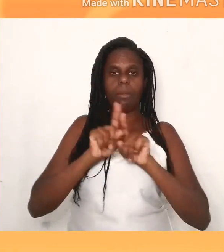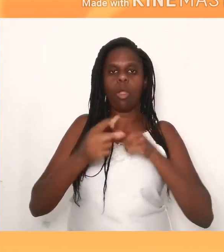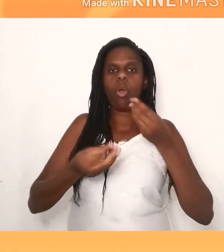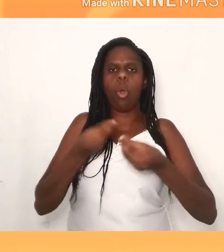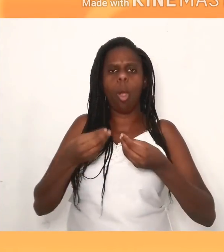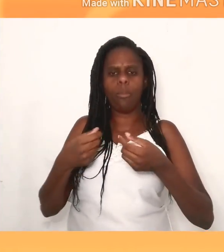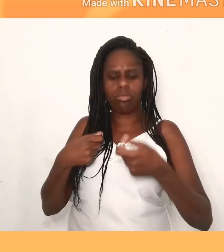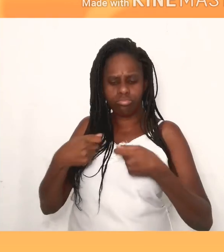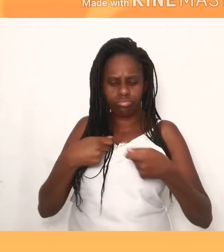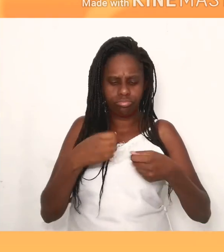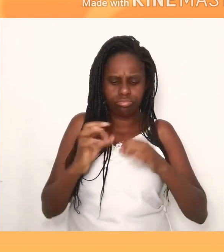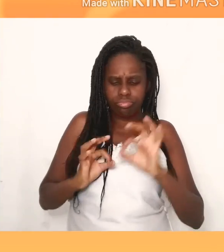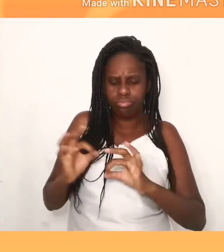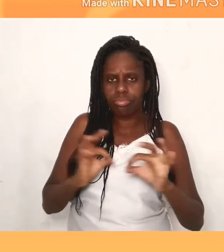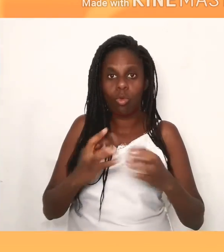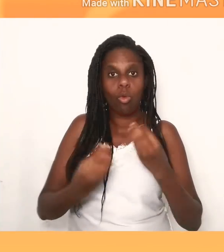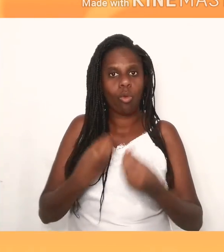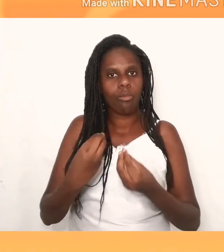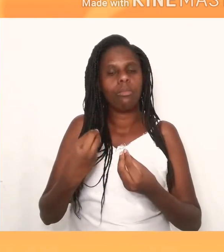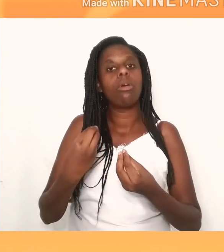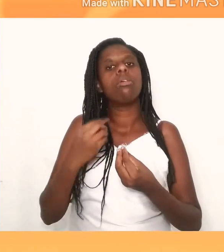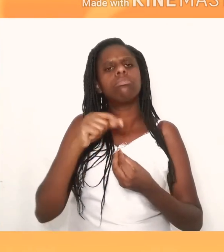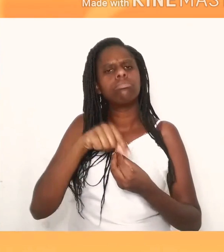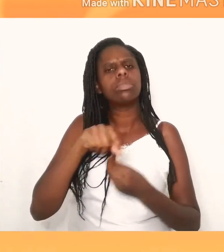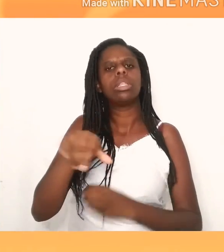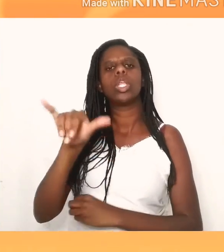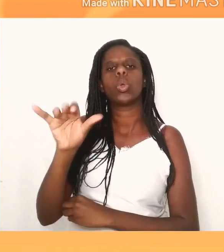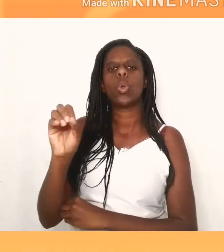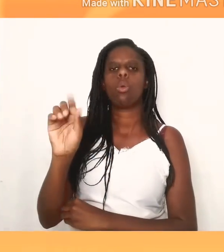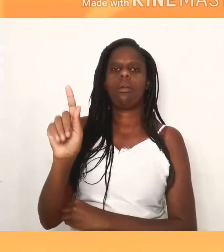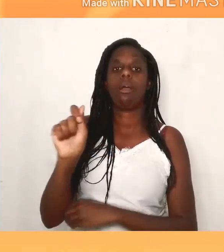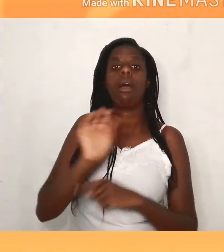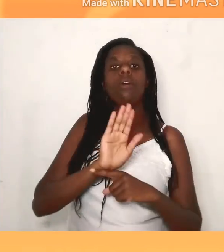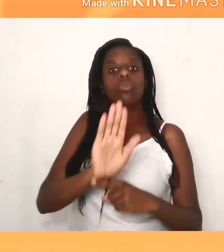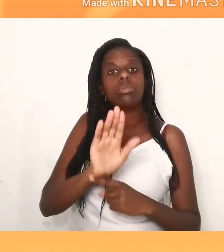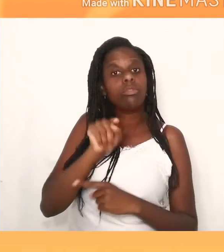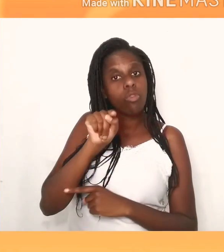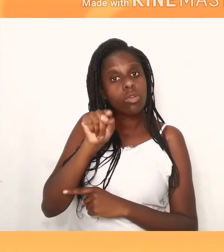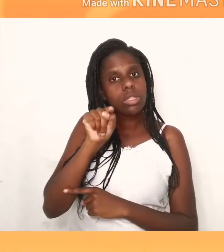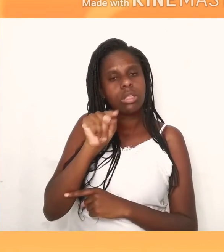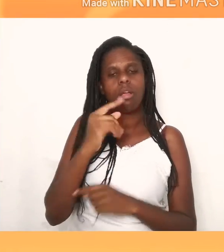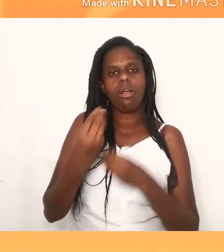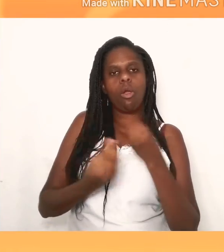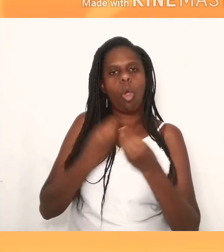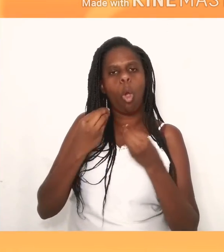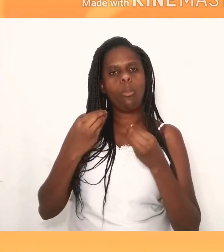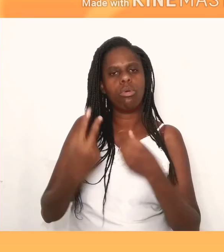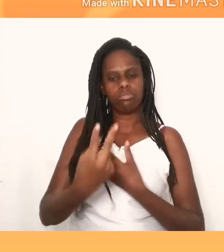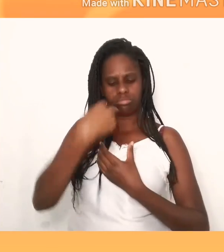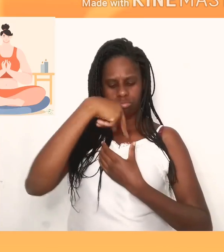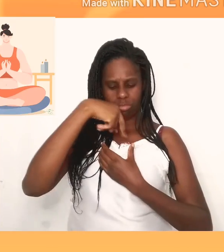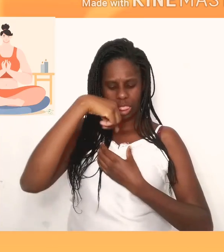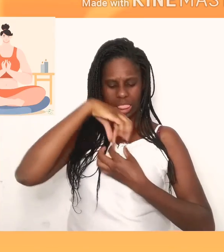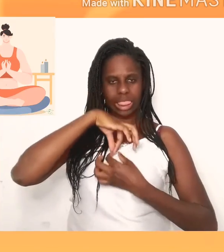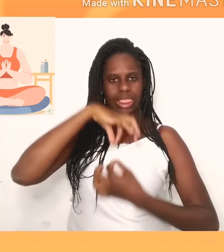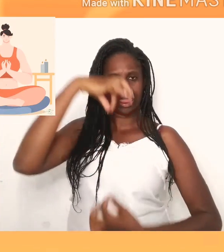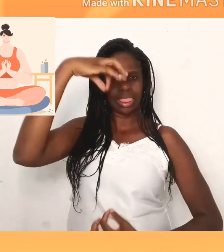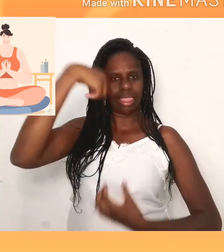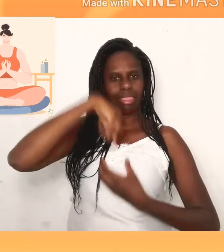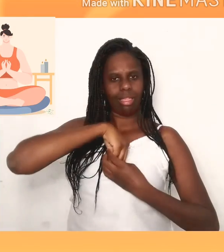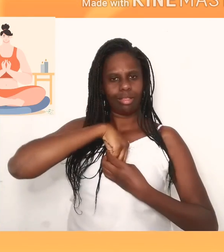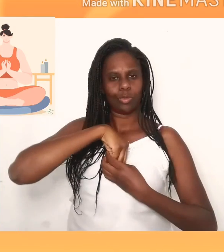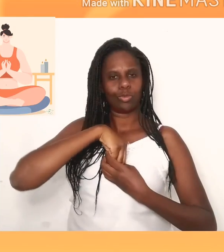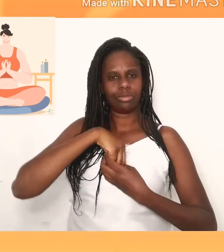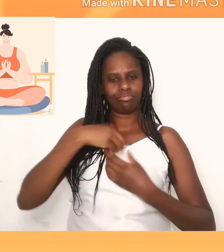Ele vai gerar para você esse centro inteiro, vai ajudar que você desenvolva esse centro de observação